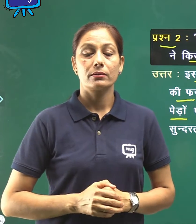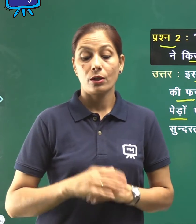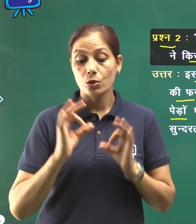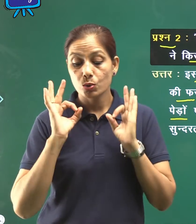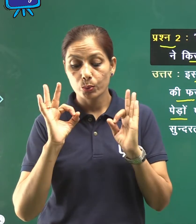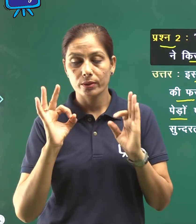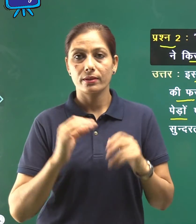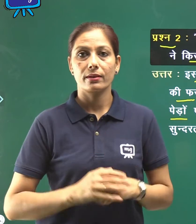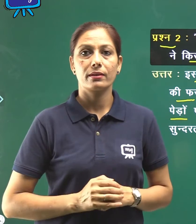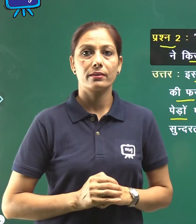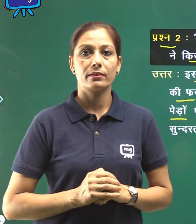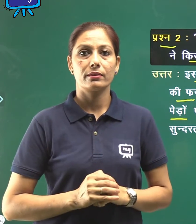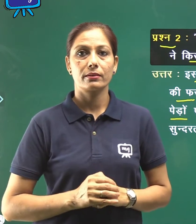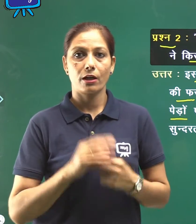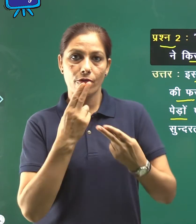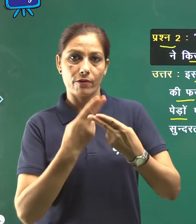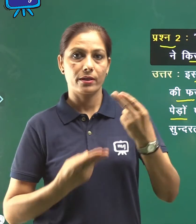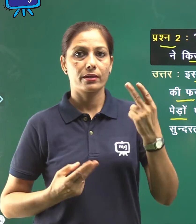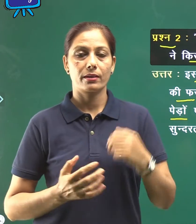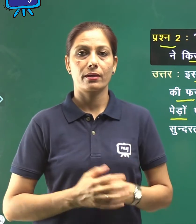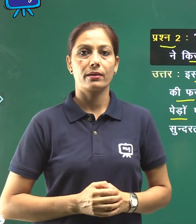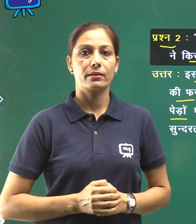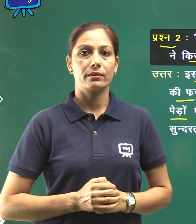सुंदरता का वर्णन किया है।